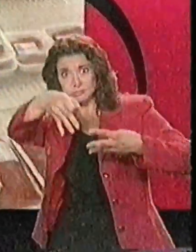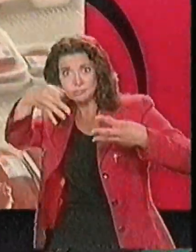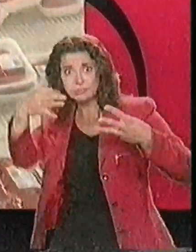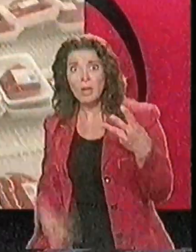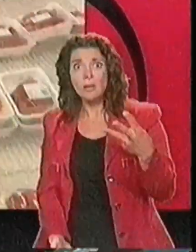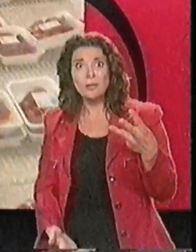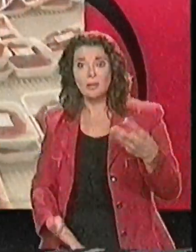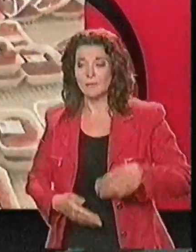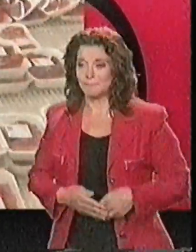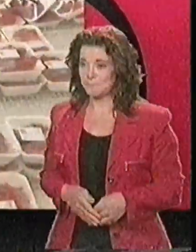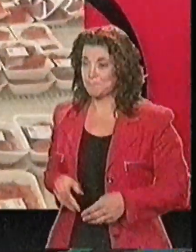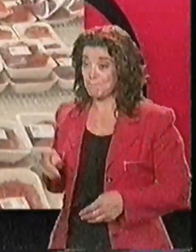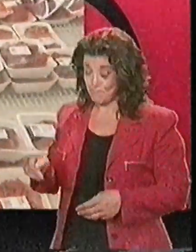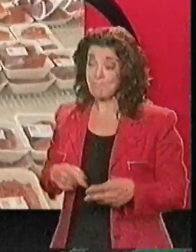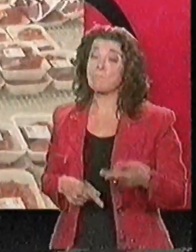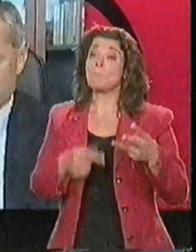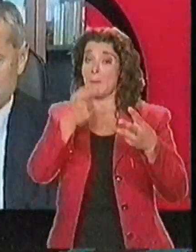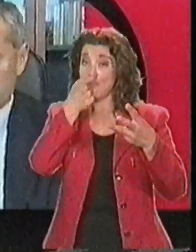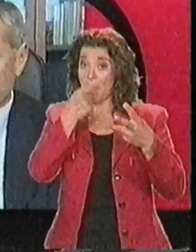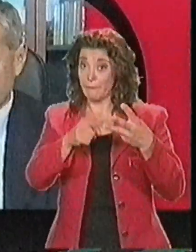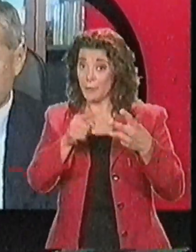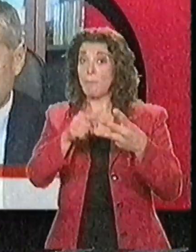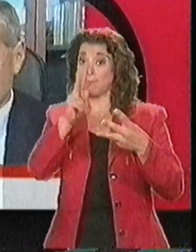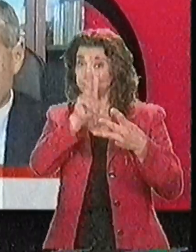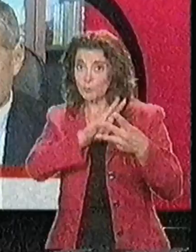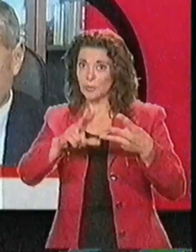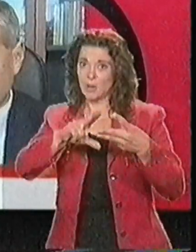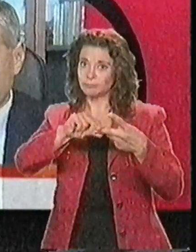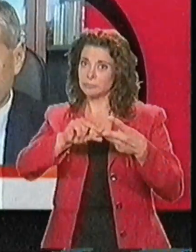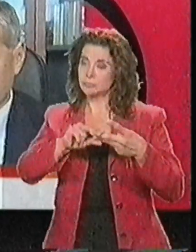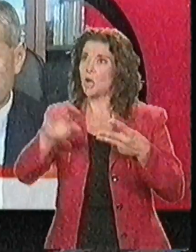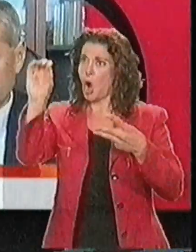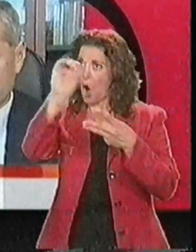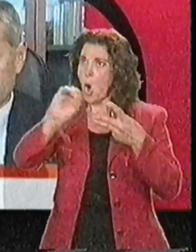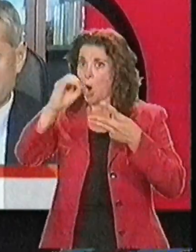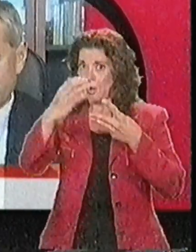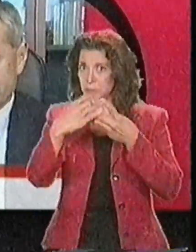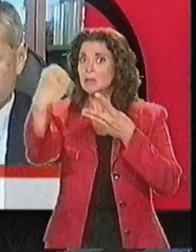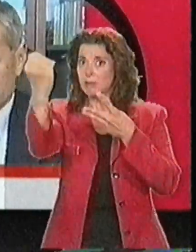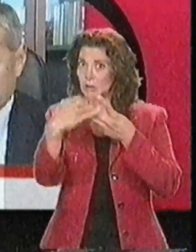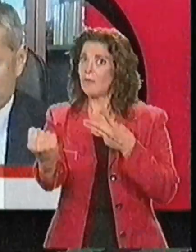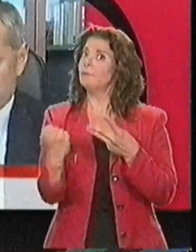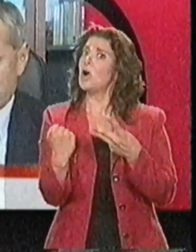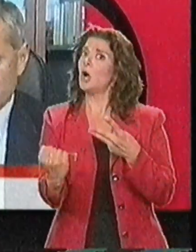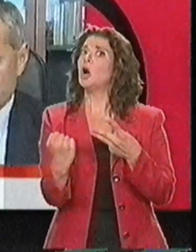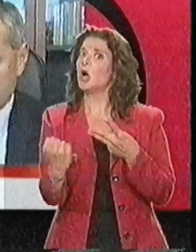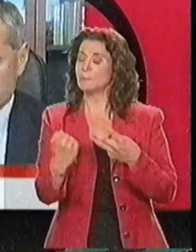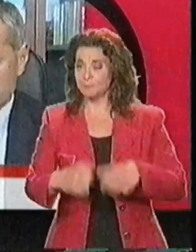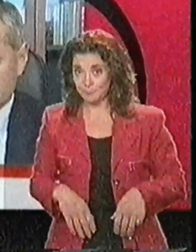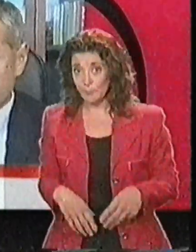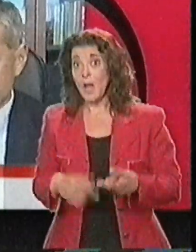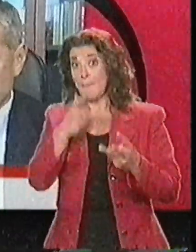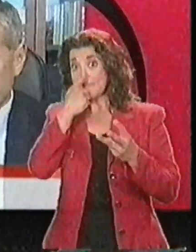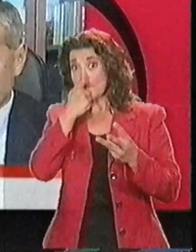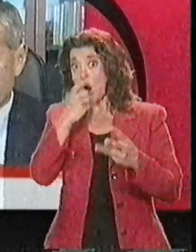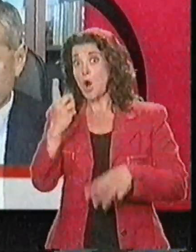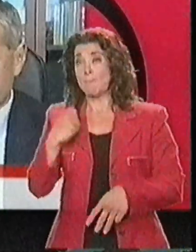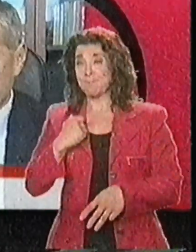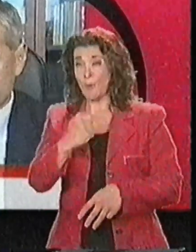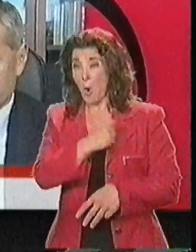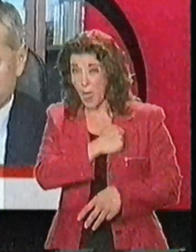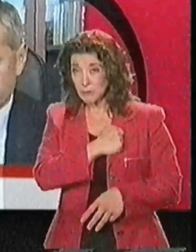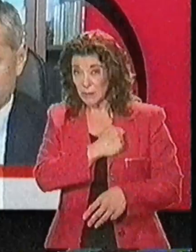Pour le bœuf et les poulets, le marché européen est incroyablement demandeur. La viande de bœuf polonaise part sur le